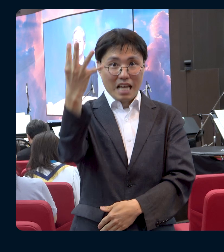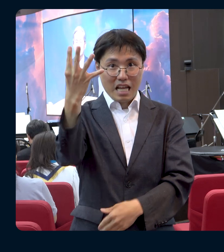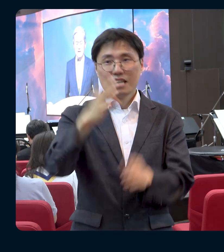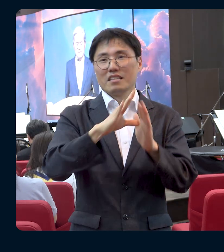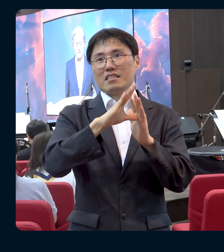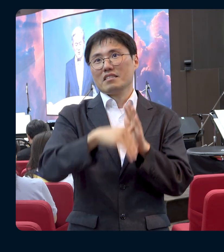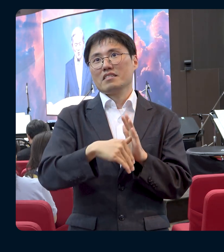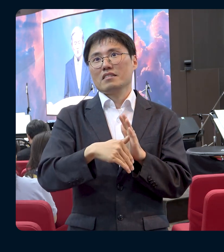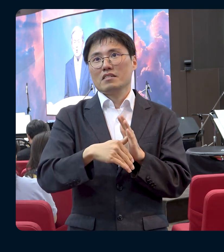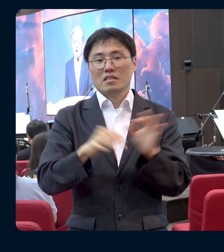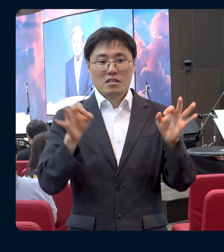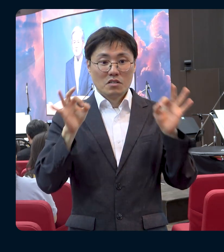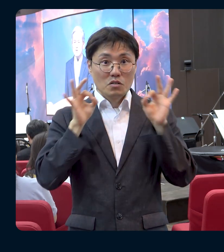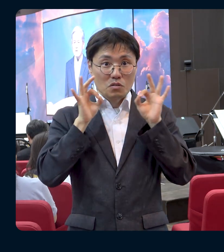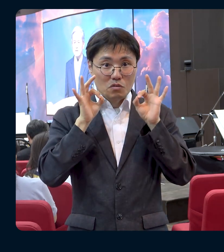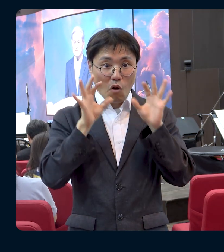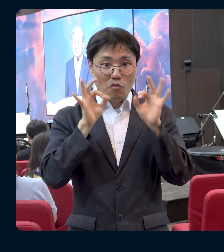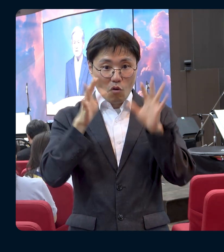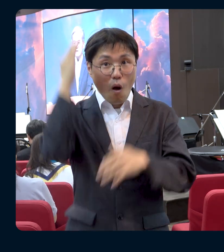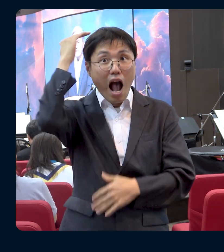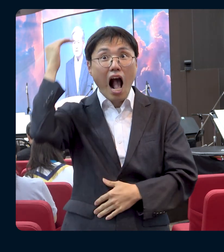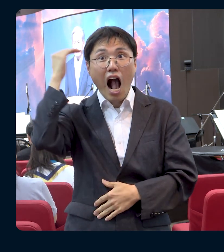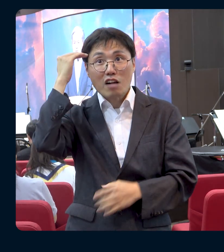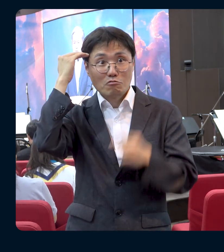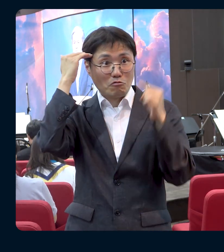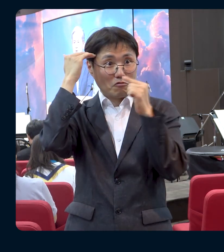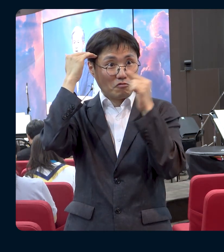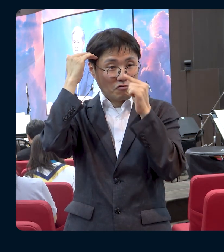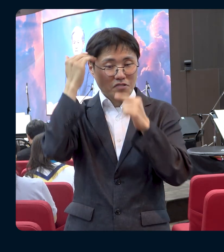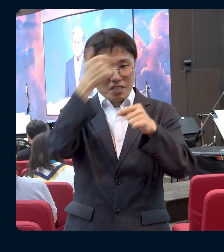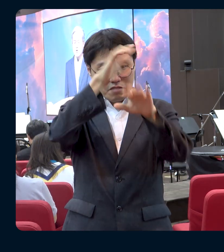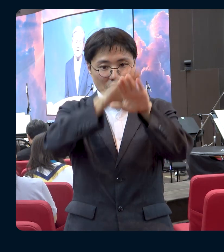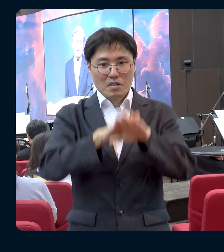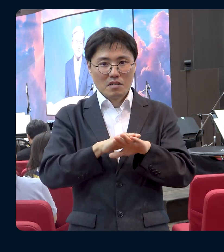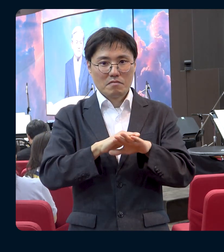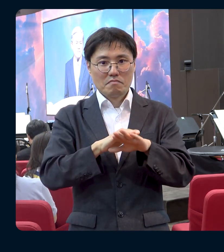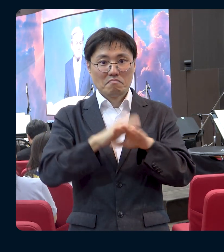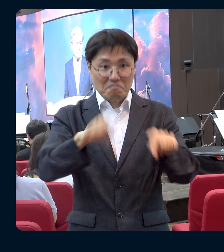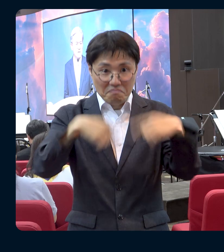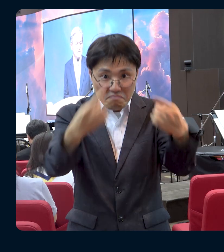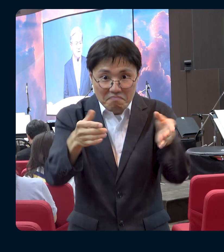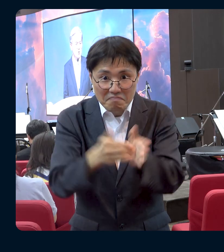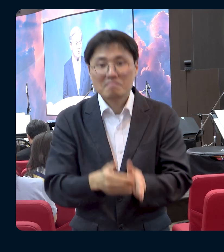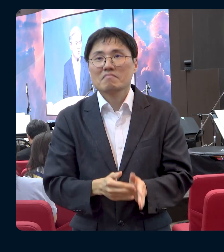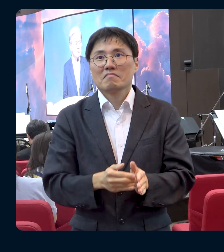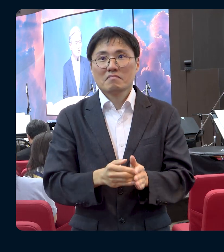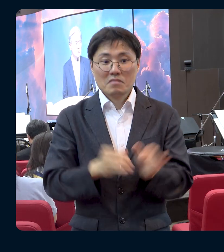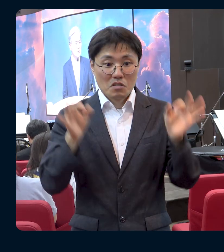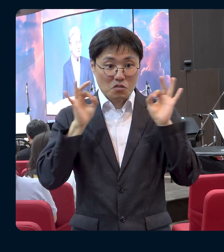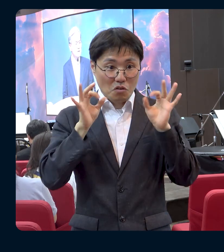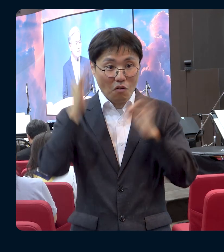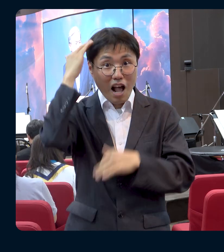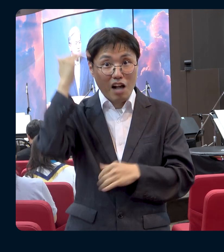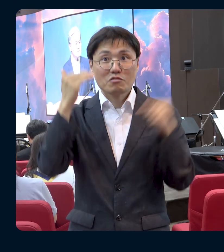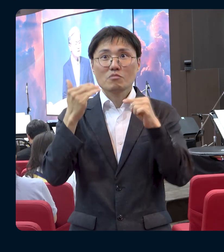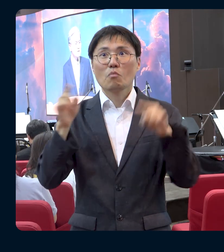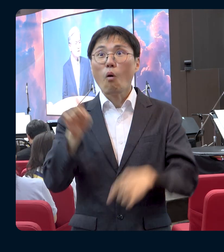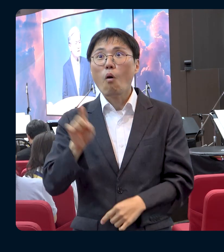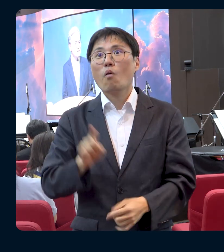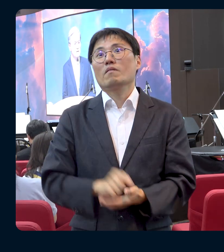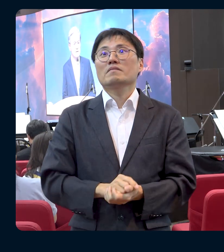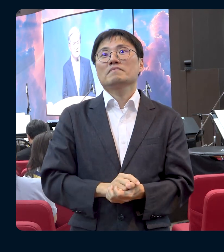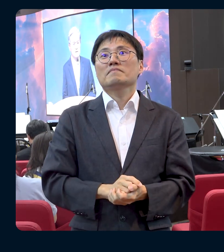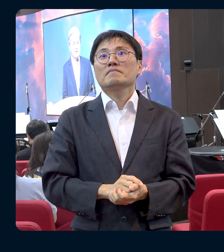1994년에 선교 한국이라고 하는 집회에 참석을 하셨어요. 이 선교 한국은요, 이것은